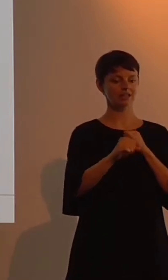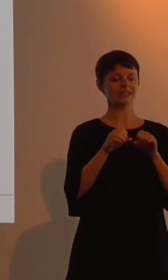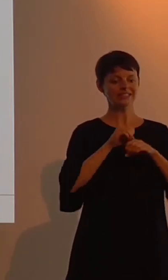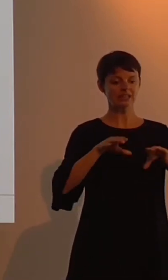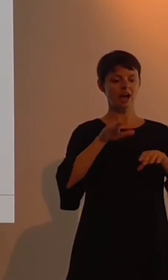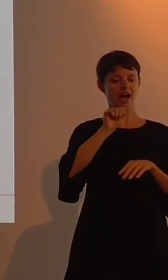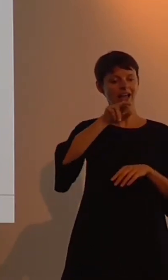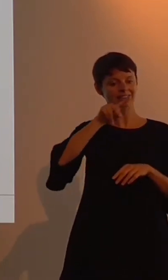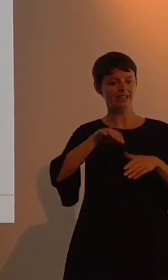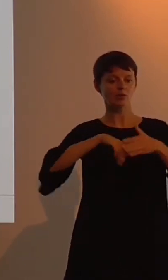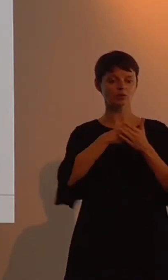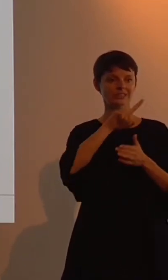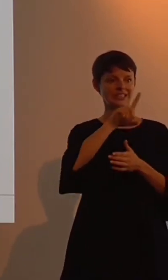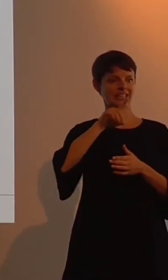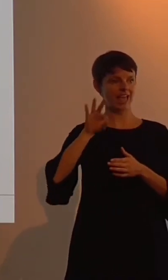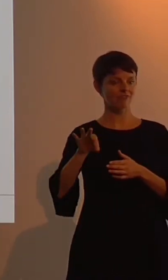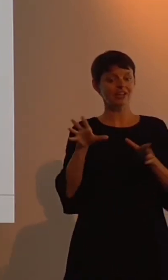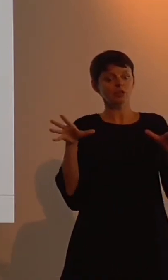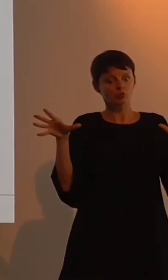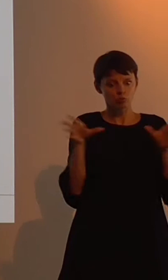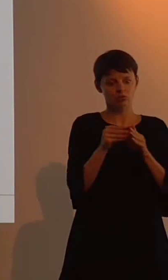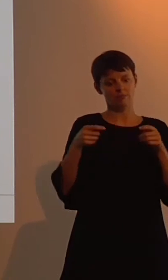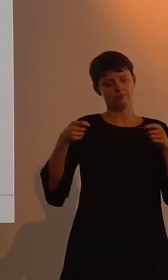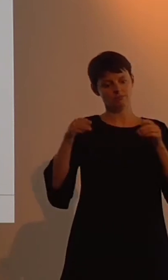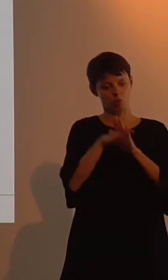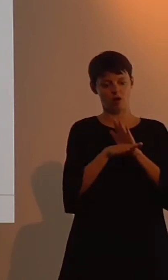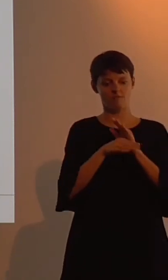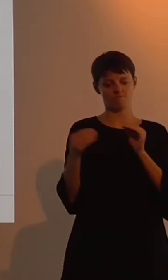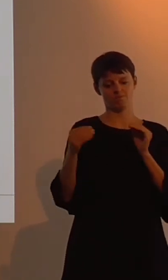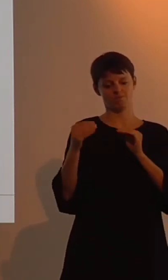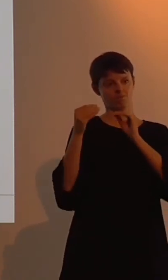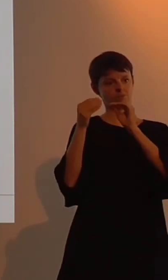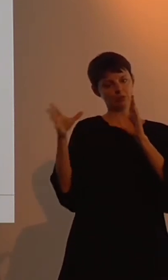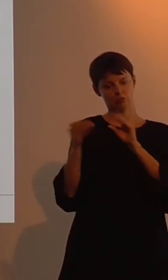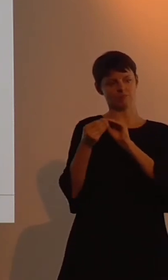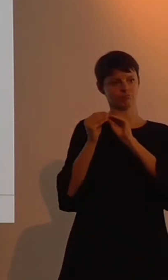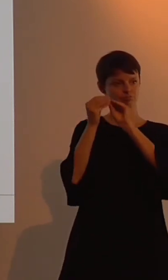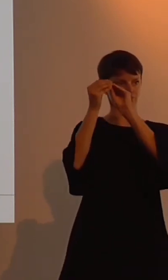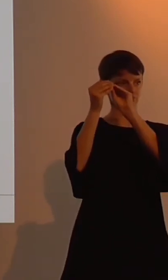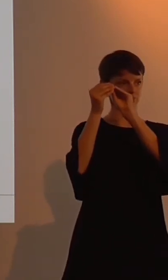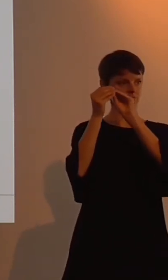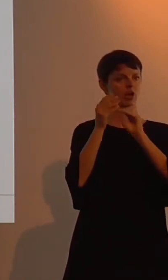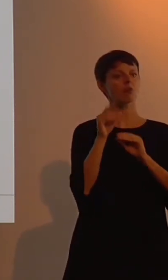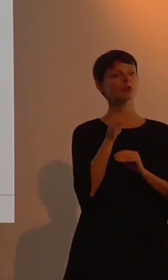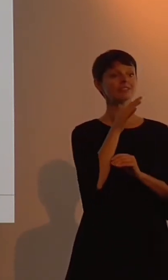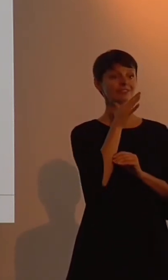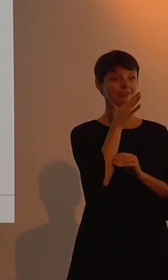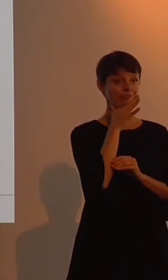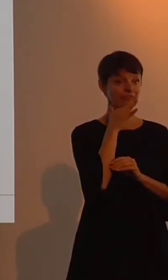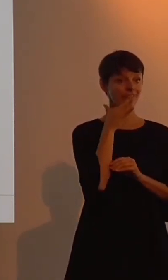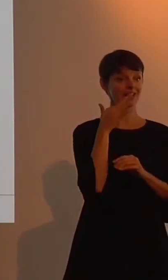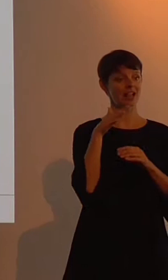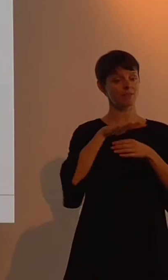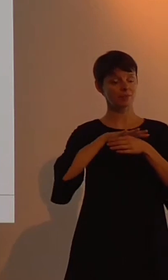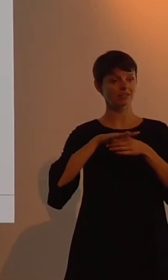es gerade bei der Live-Anstellung ein einzelner Qualitätsprogramm ist. Wir haben mit. Das will ich zu, sehr